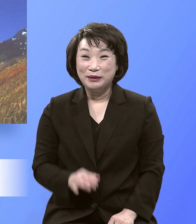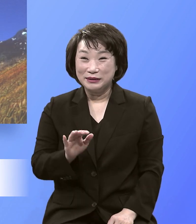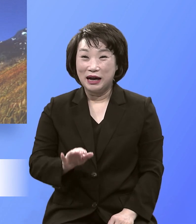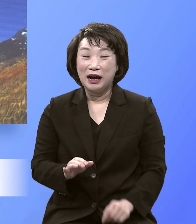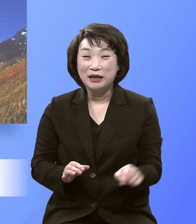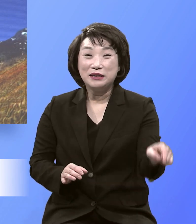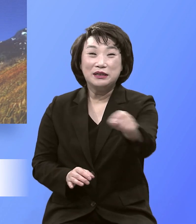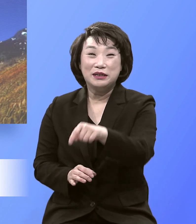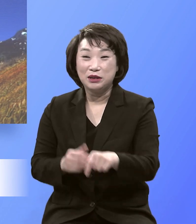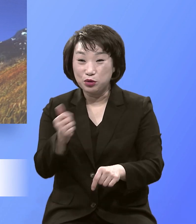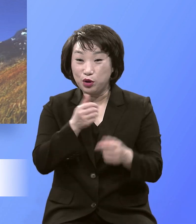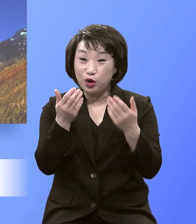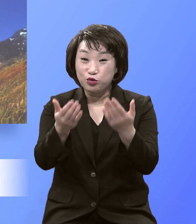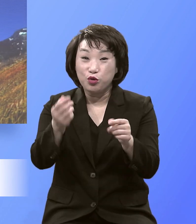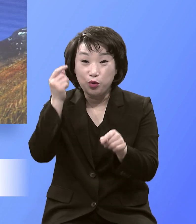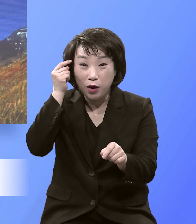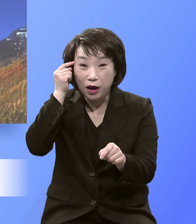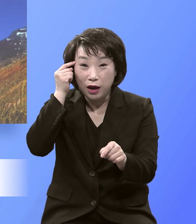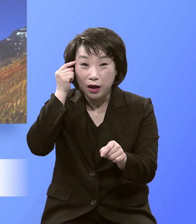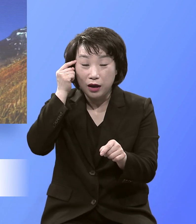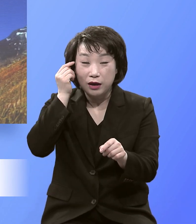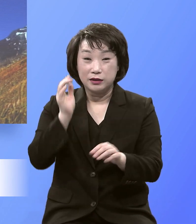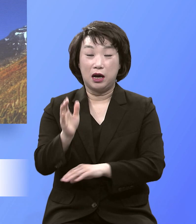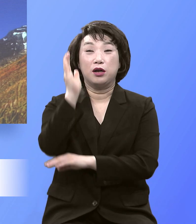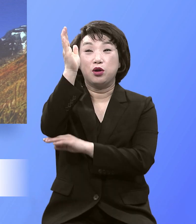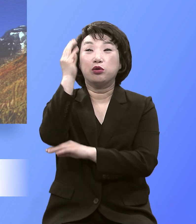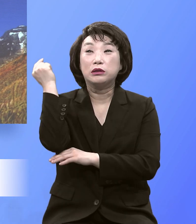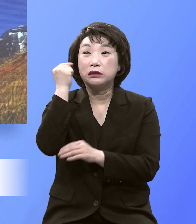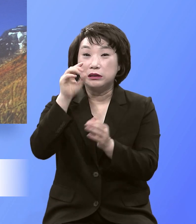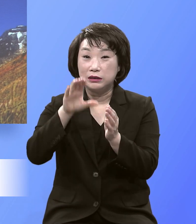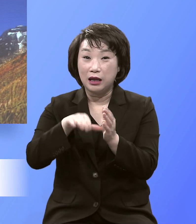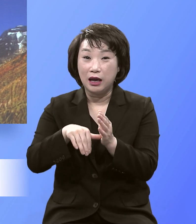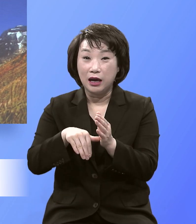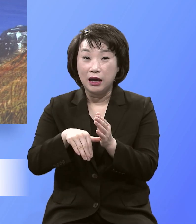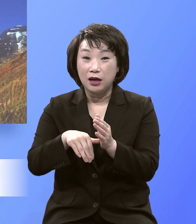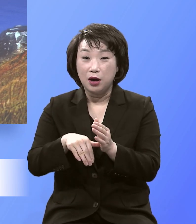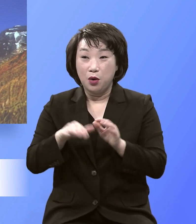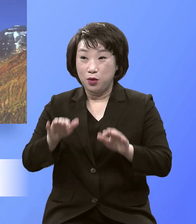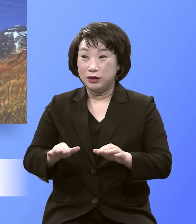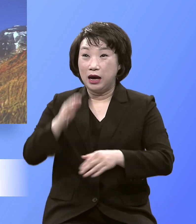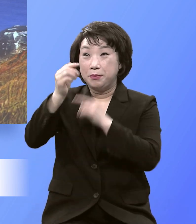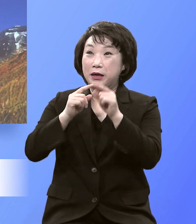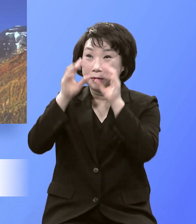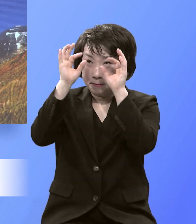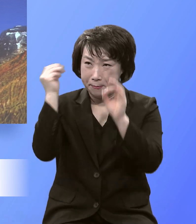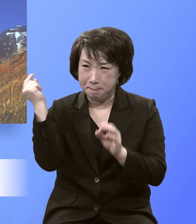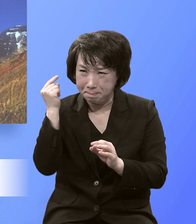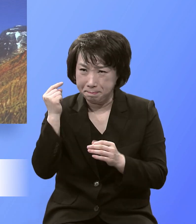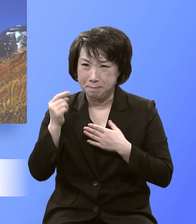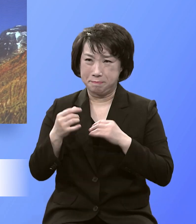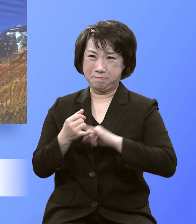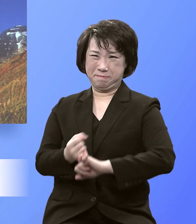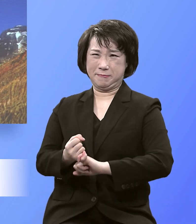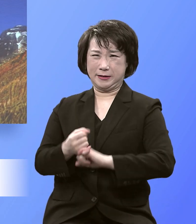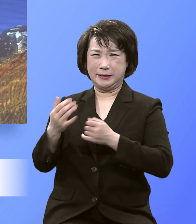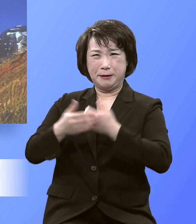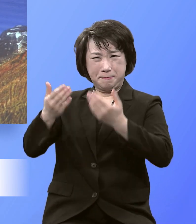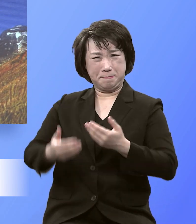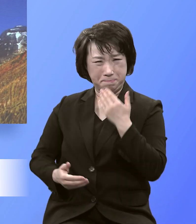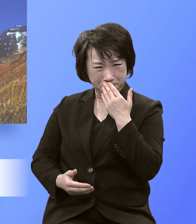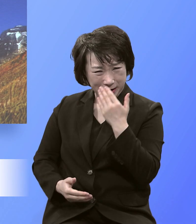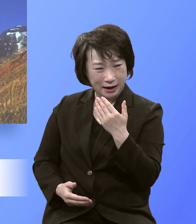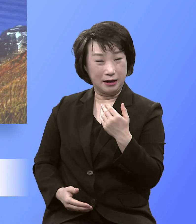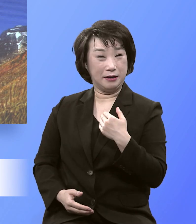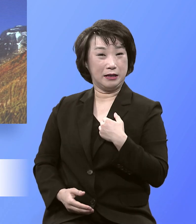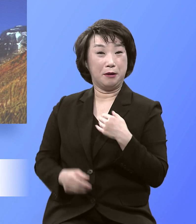왜 이런 말을 할까? 설교를 들을 때도 오늘 말씀 듣고 반드시 나는 은혜 받을 수